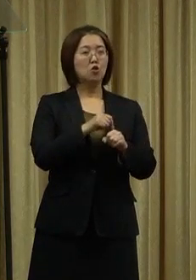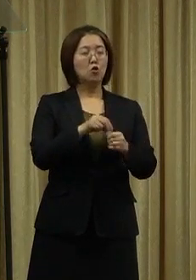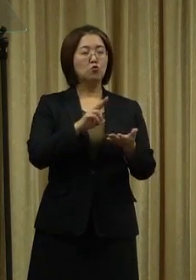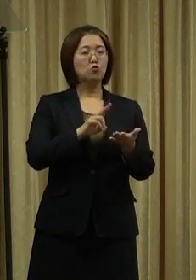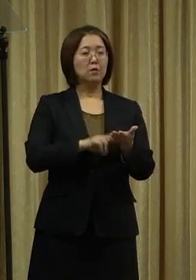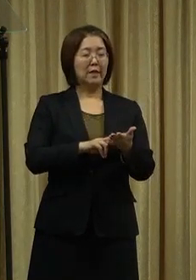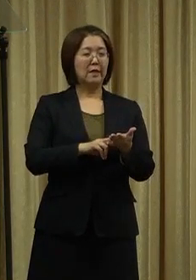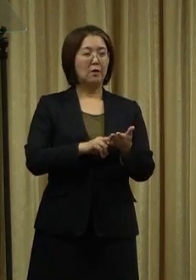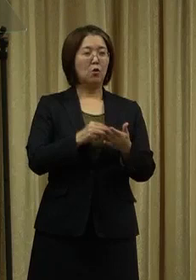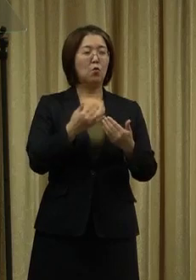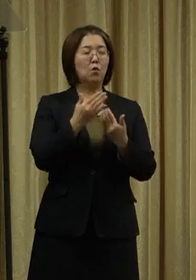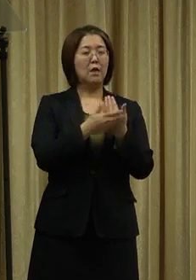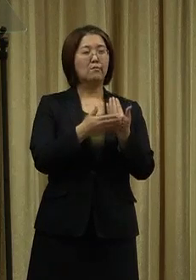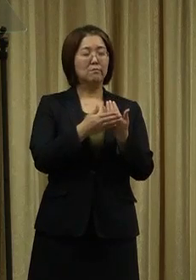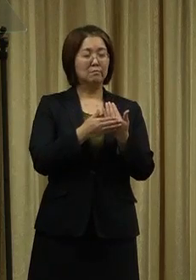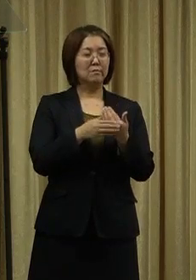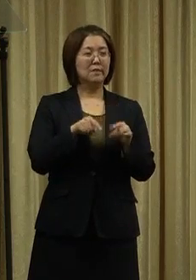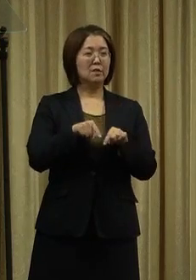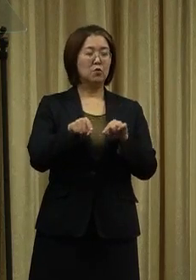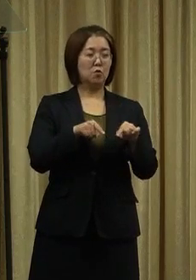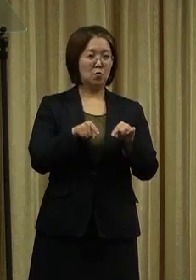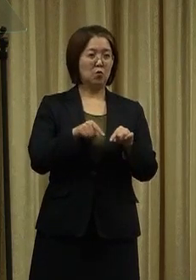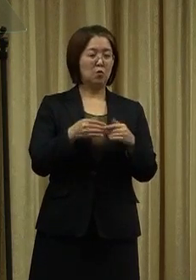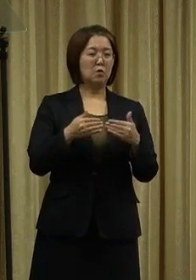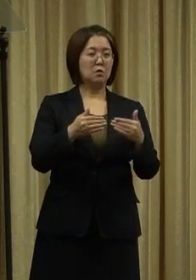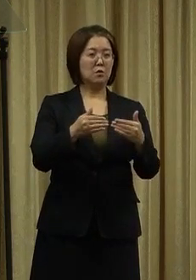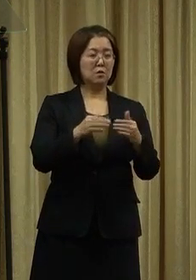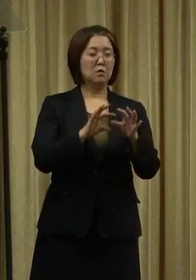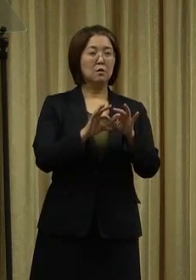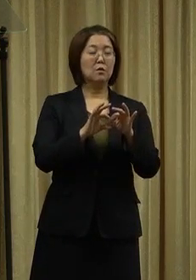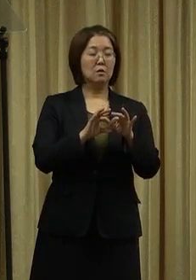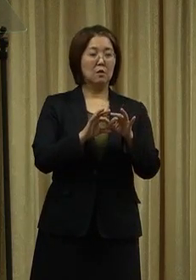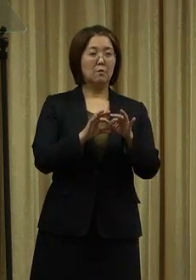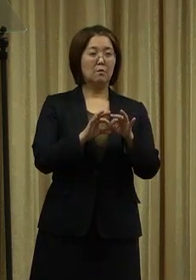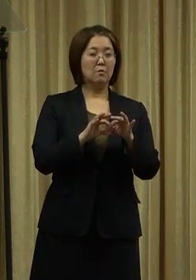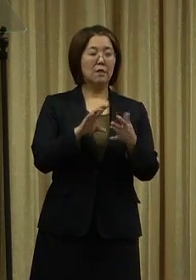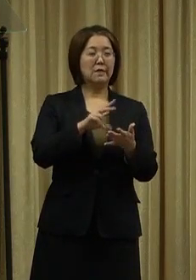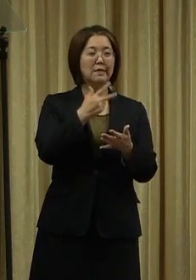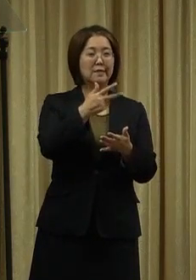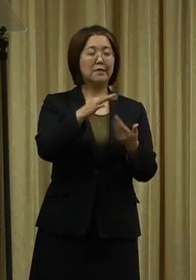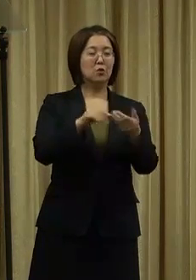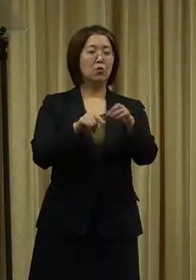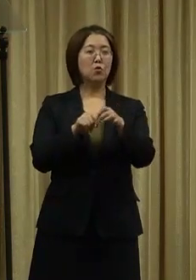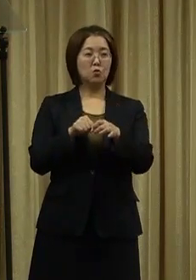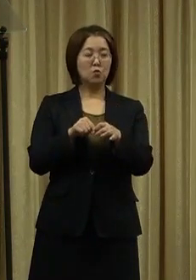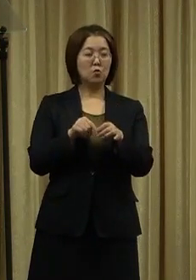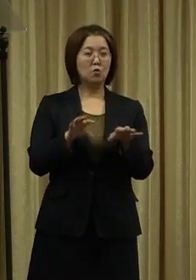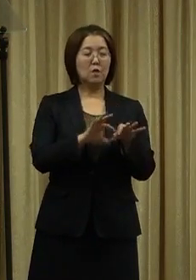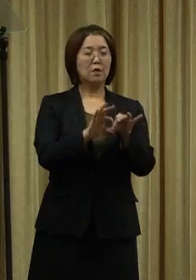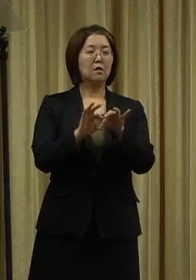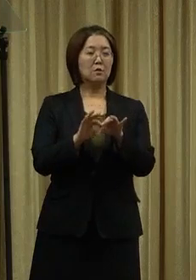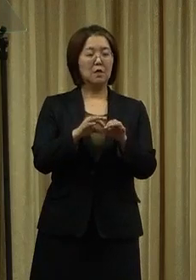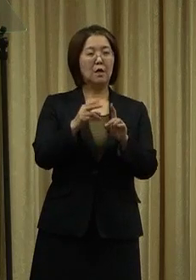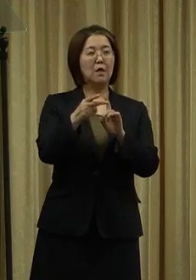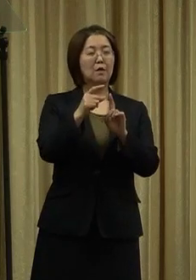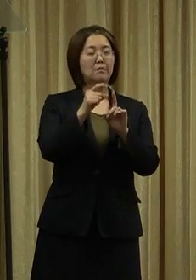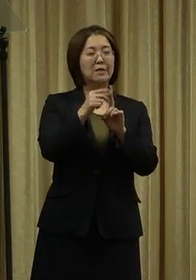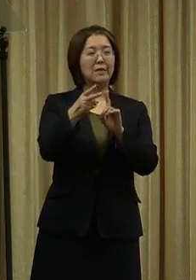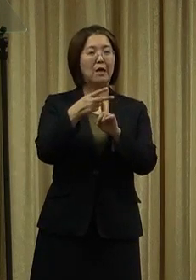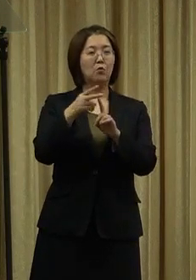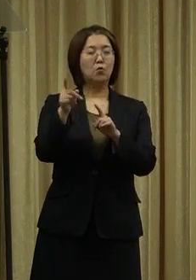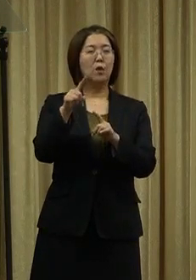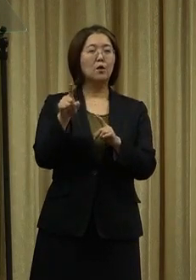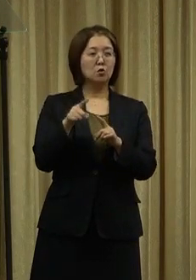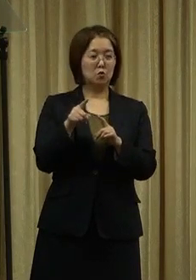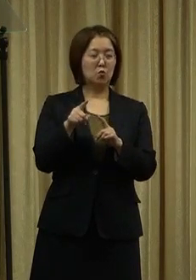実施率向上に向けて市町村と連携し、令和7年度からの PFS、これは成果連動型